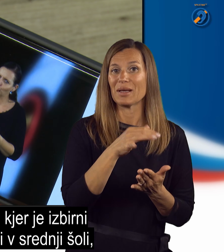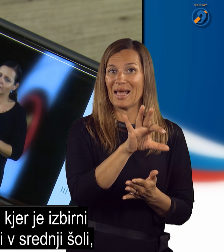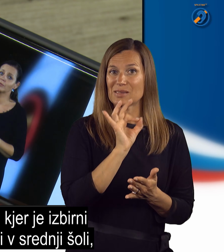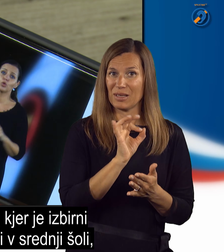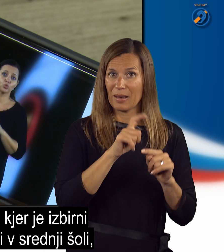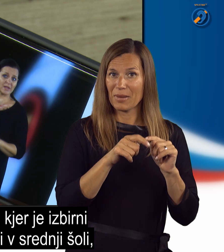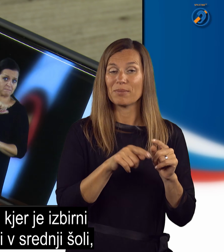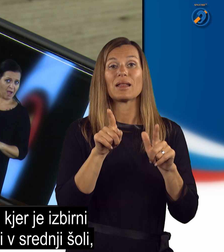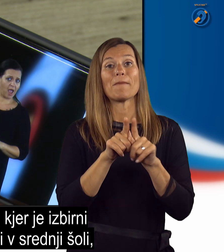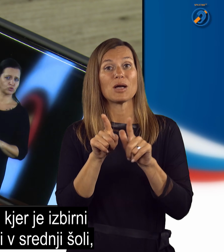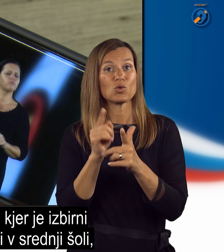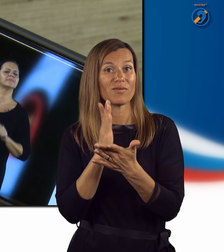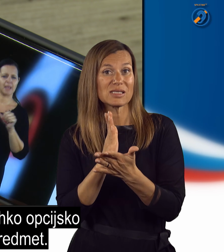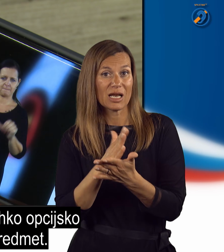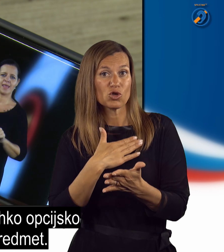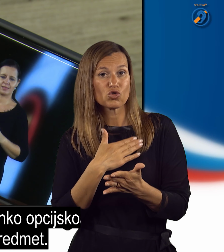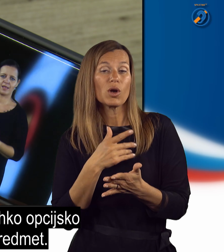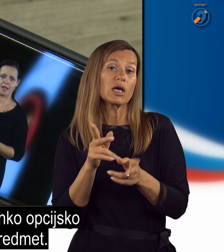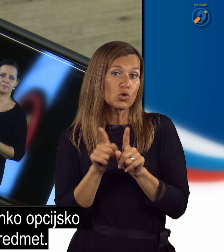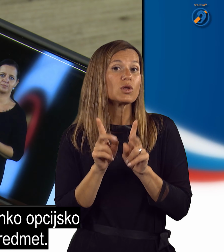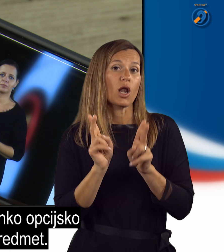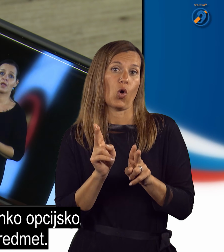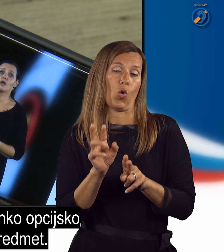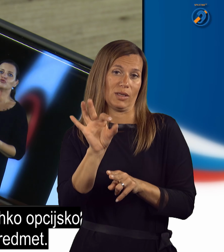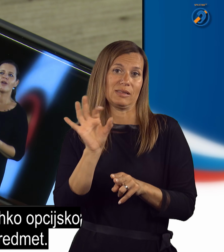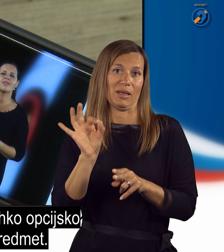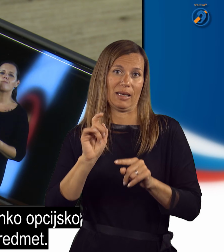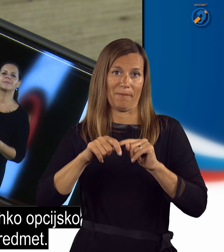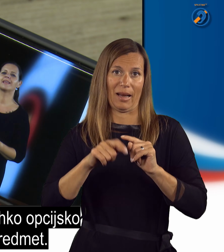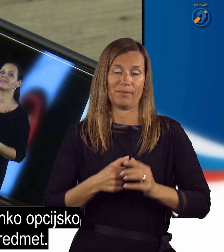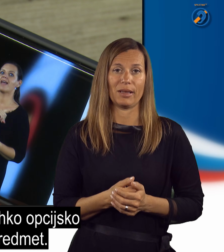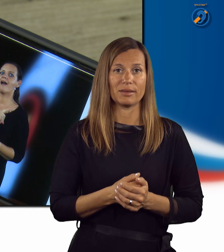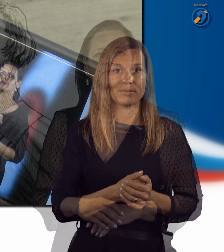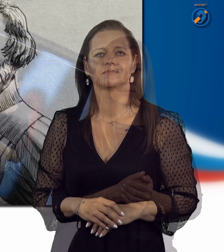izbirni predmet, in tudi v srednji šoli, kjer je tudi lahko opcijsko izbirni predmet.